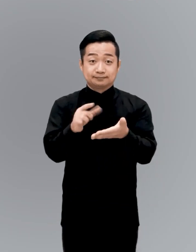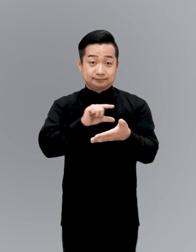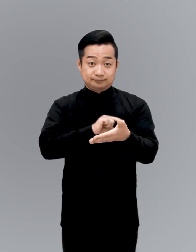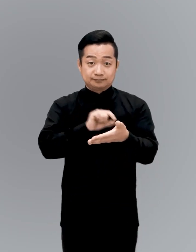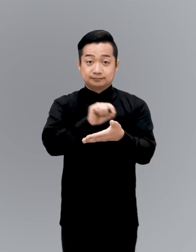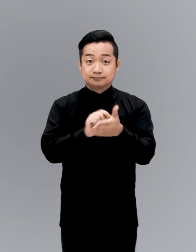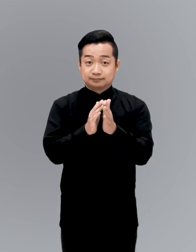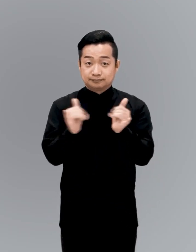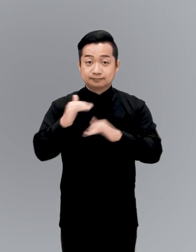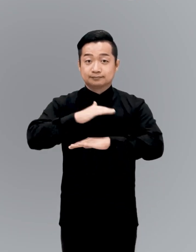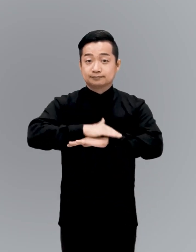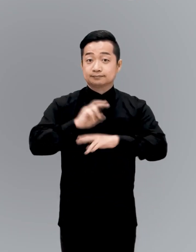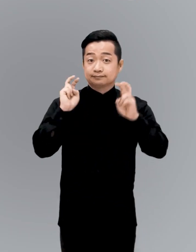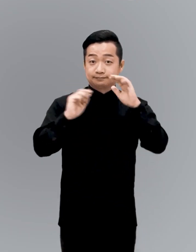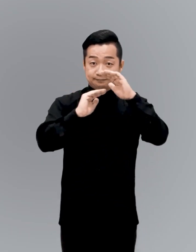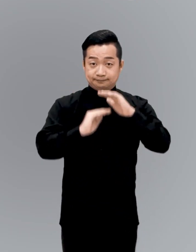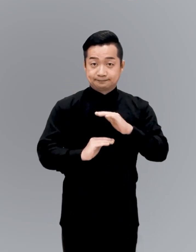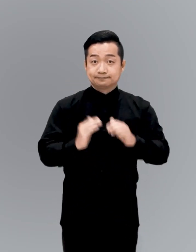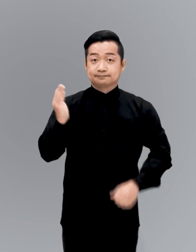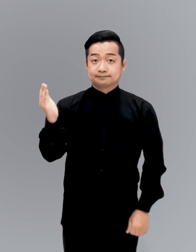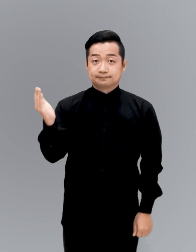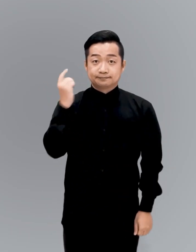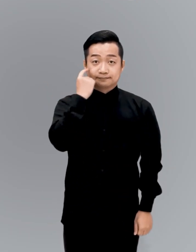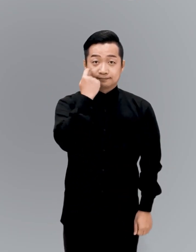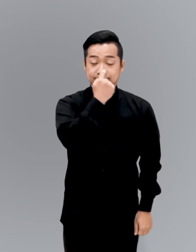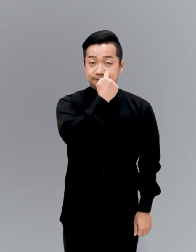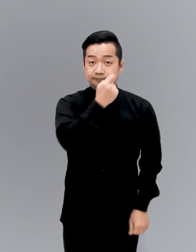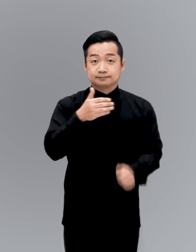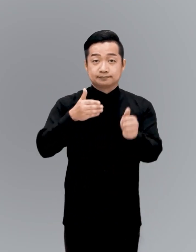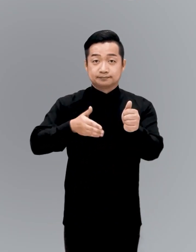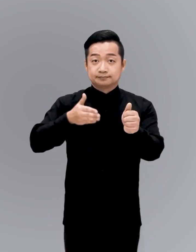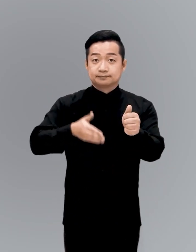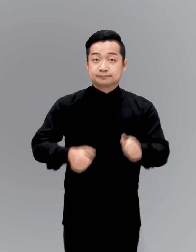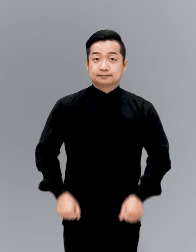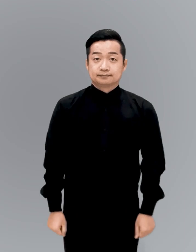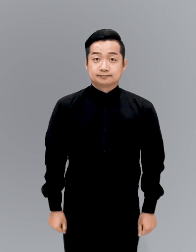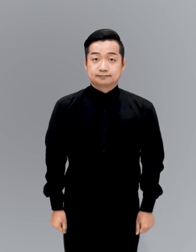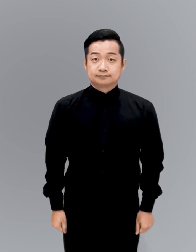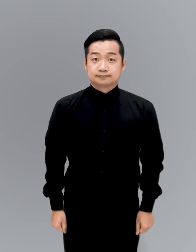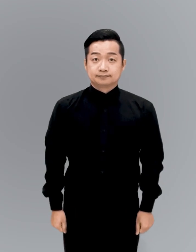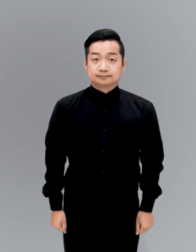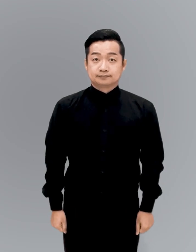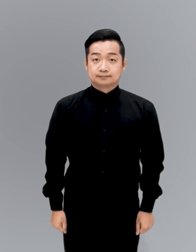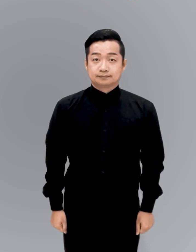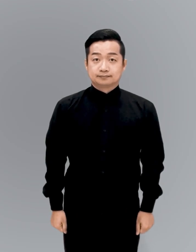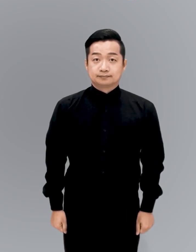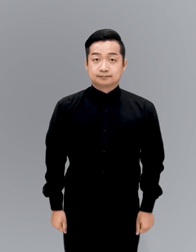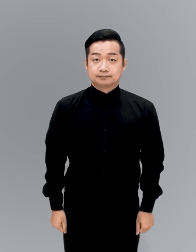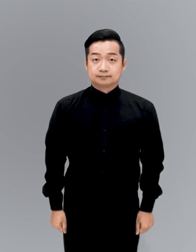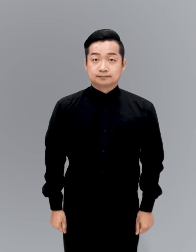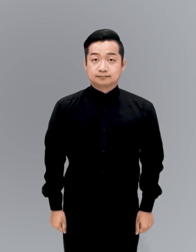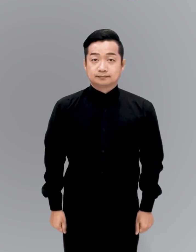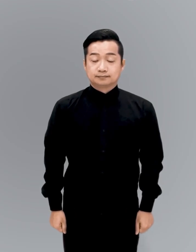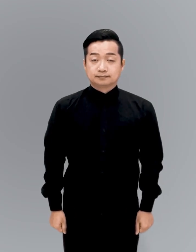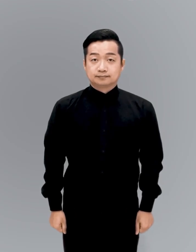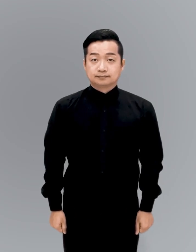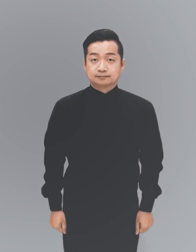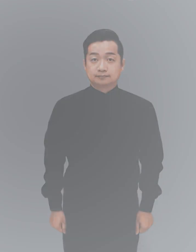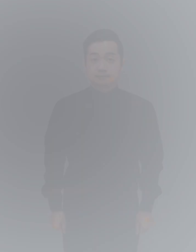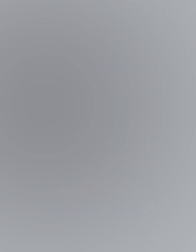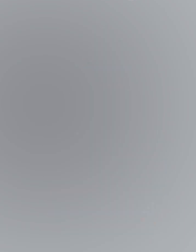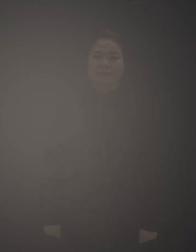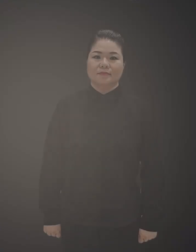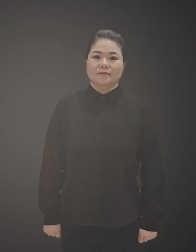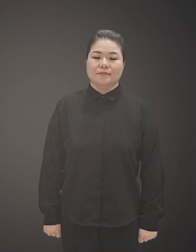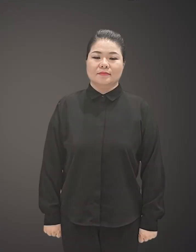도서명 도파민형 인간. 저자 데니얼 G. 리버먼. 출판사 세멘파커스.